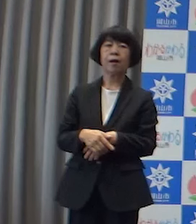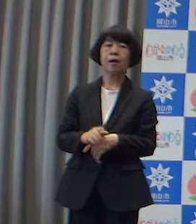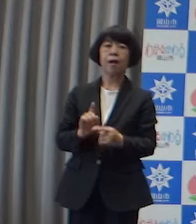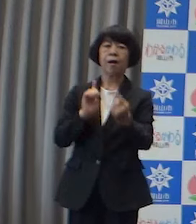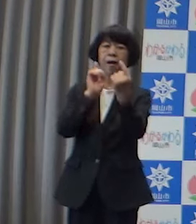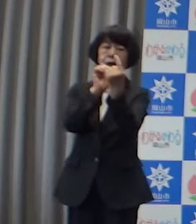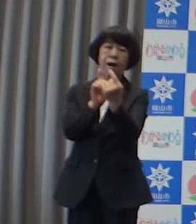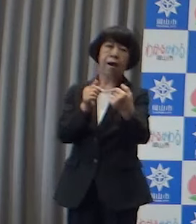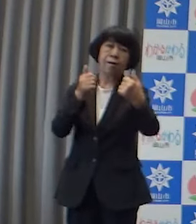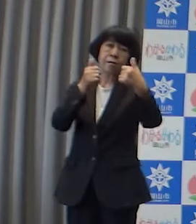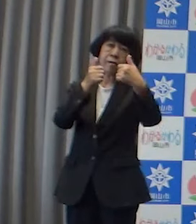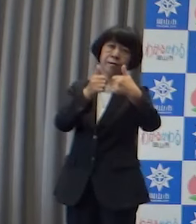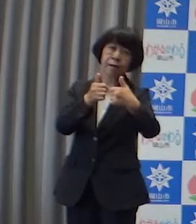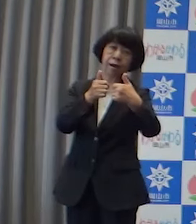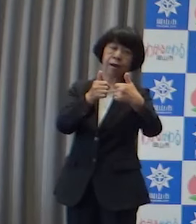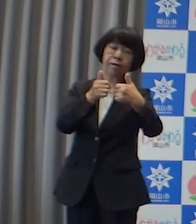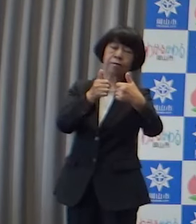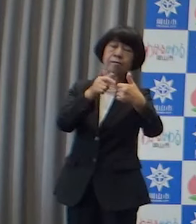し上げましたけど、